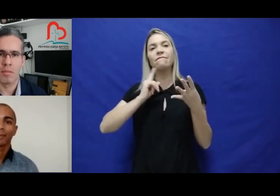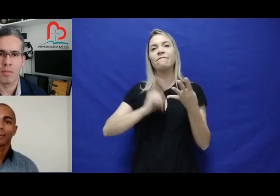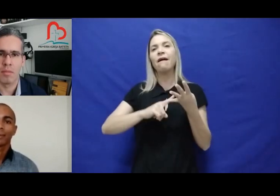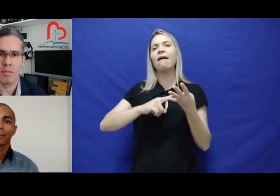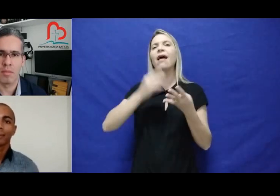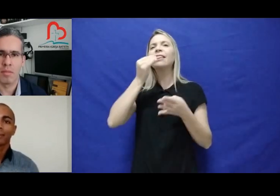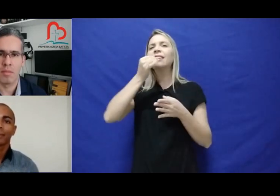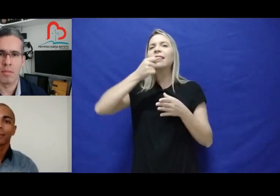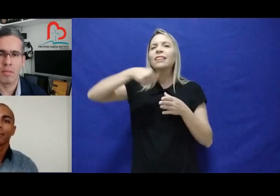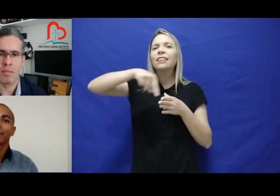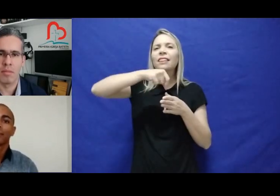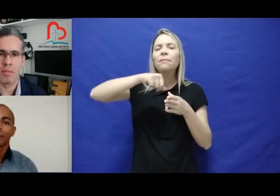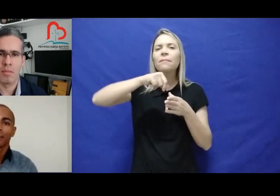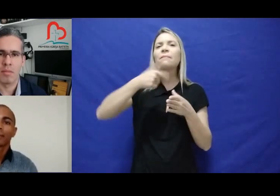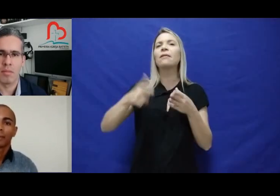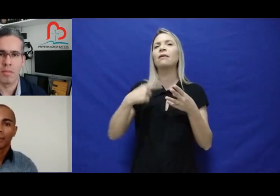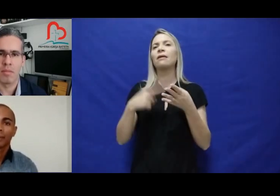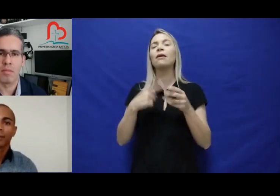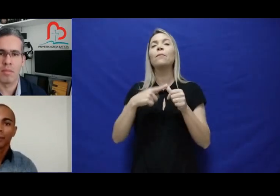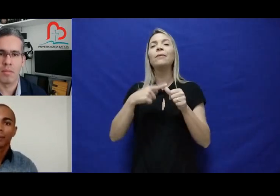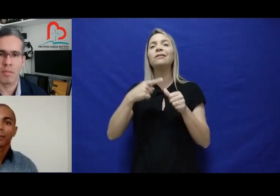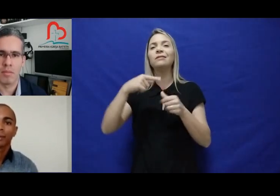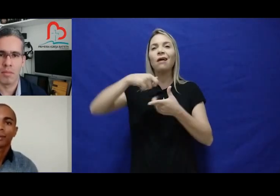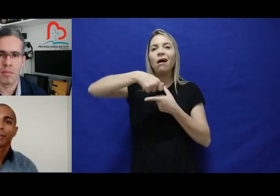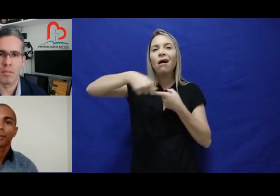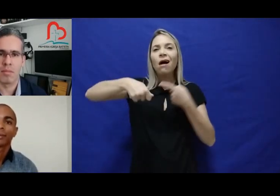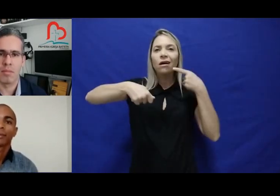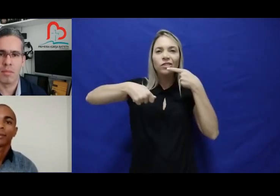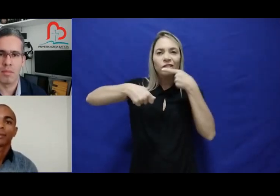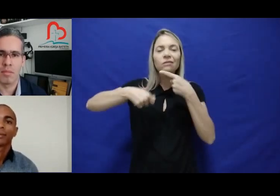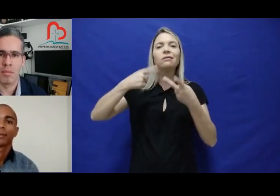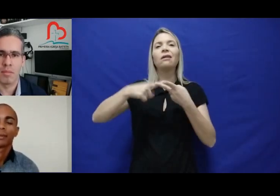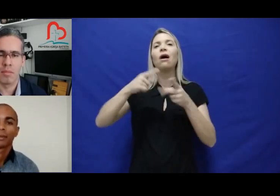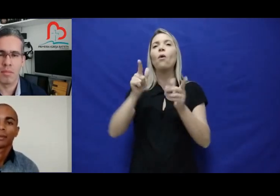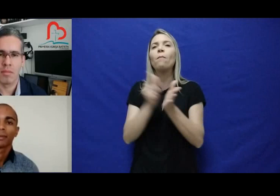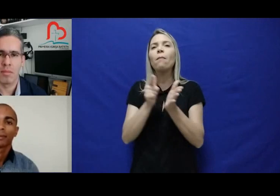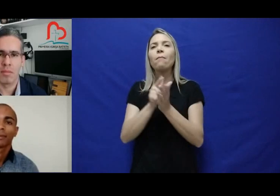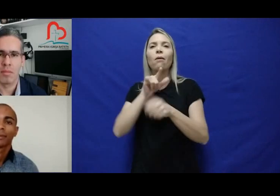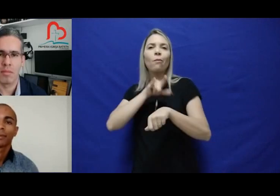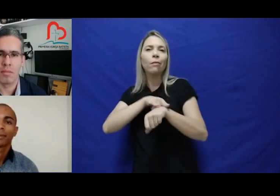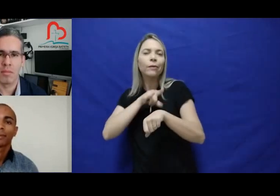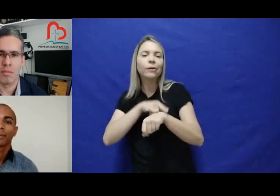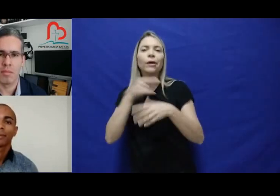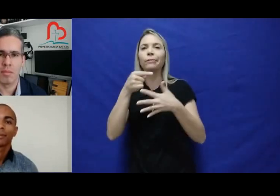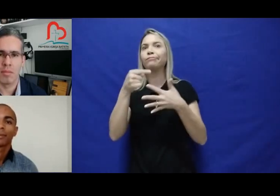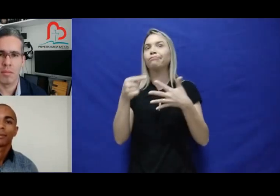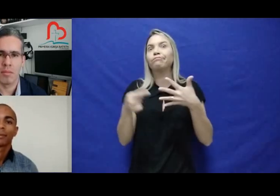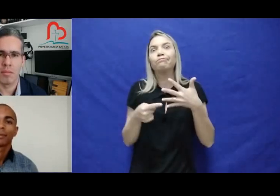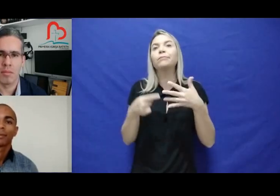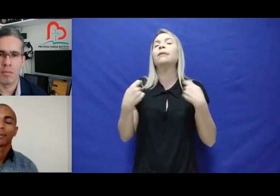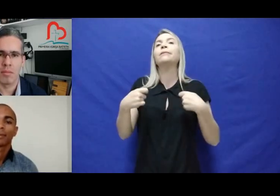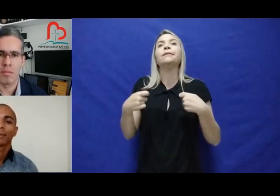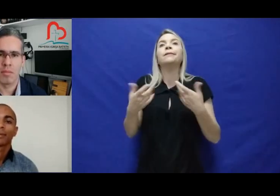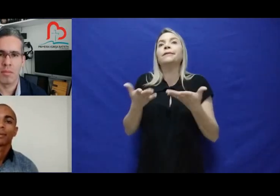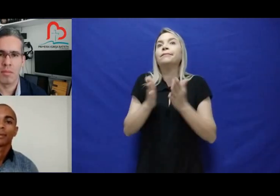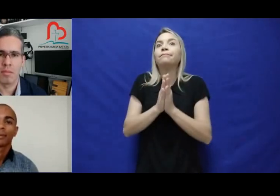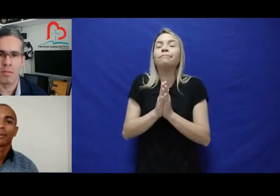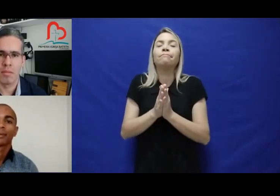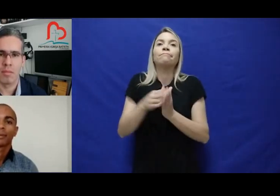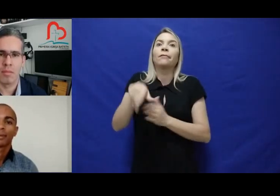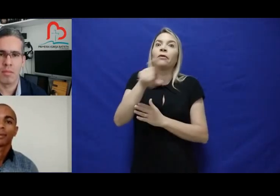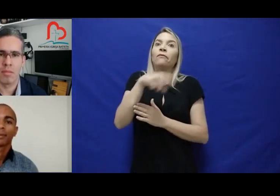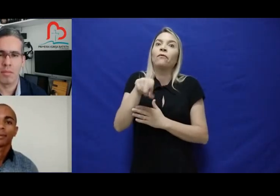arroz, feijão, café, tempero. Precisamos também de creme dental, de papel